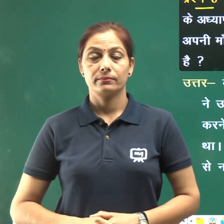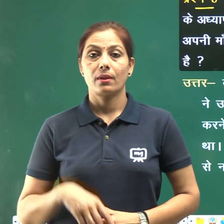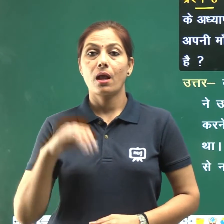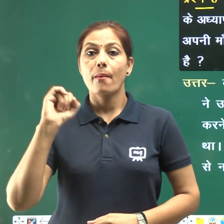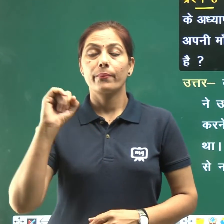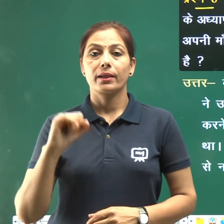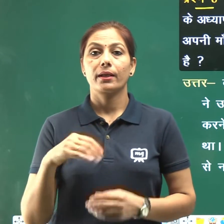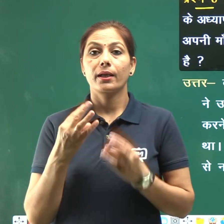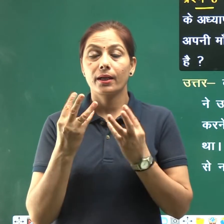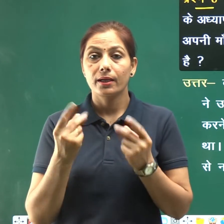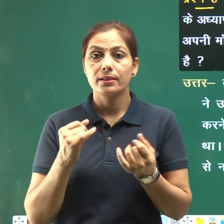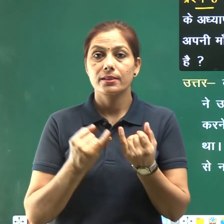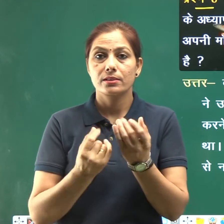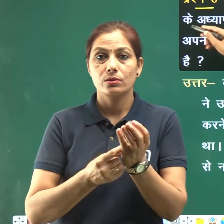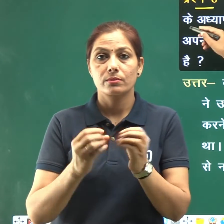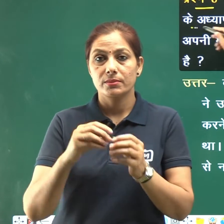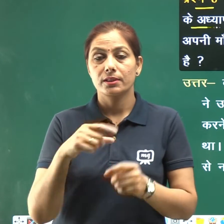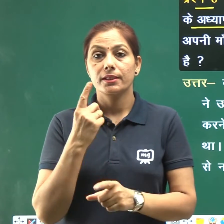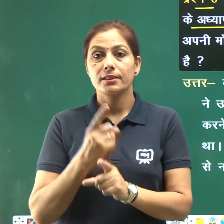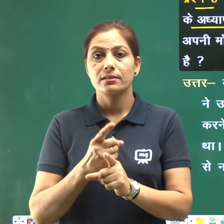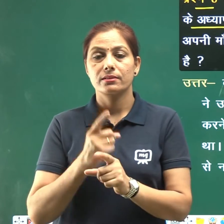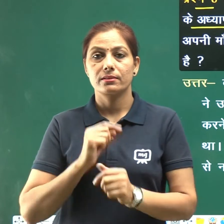अपने गणित के अध्यापक से